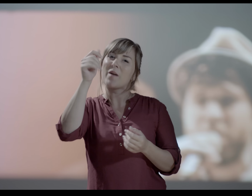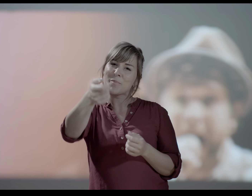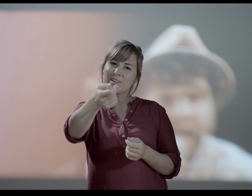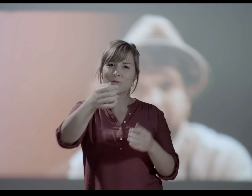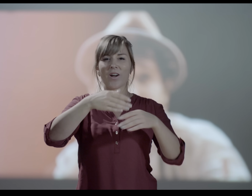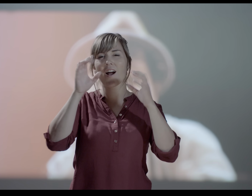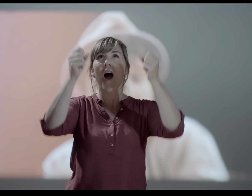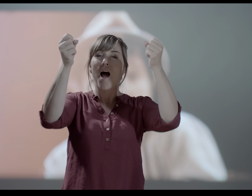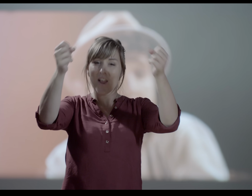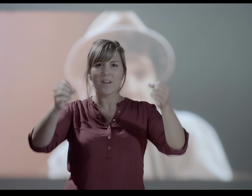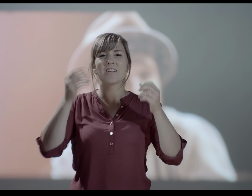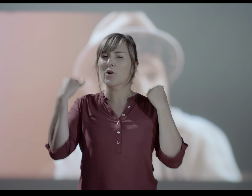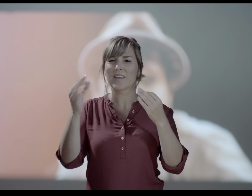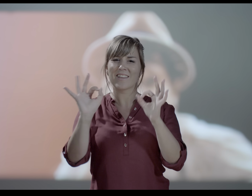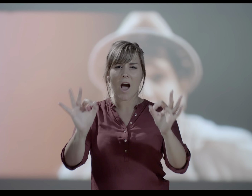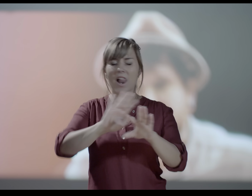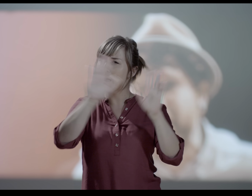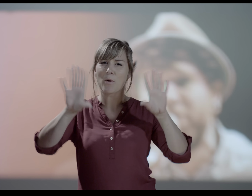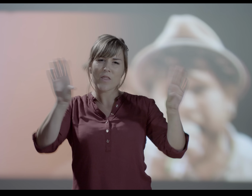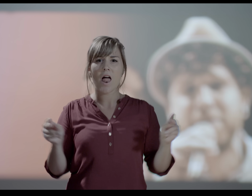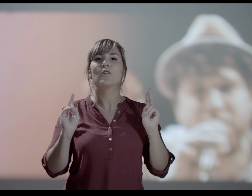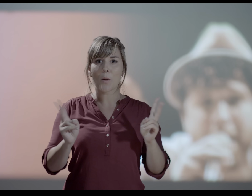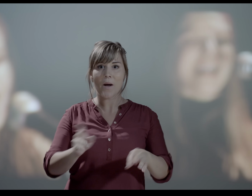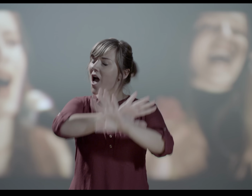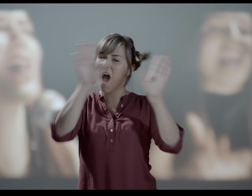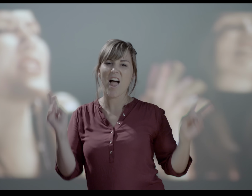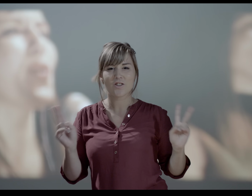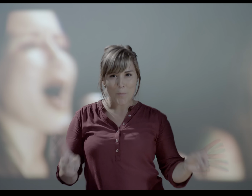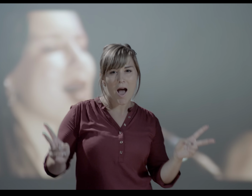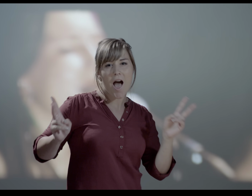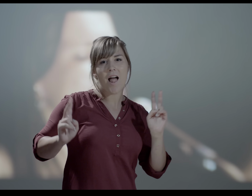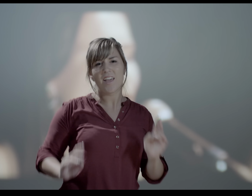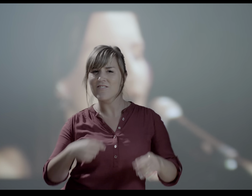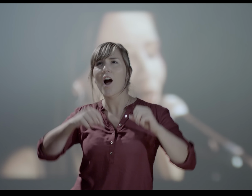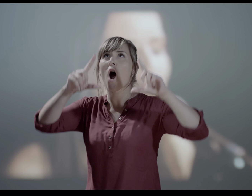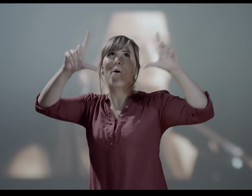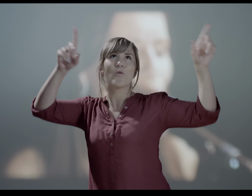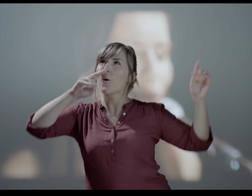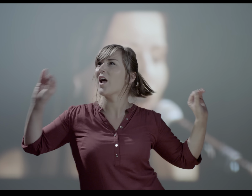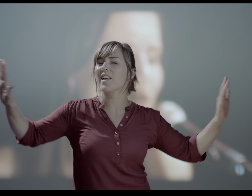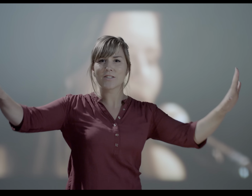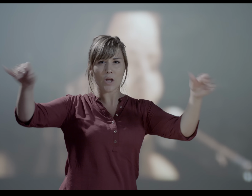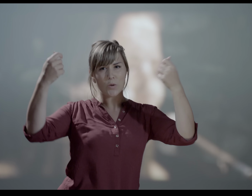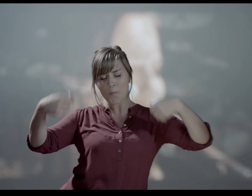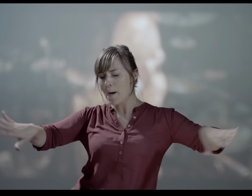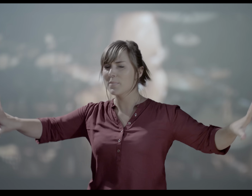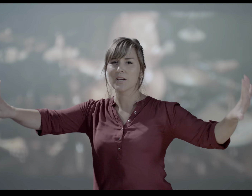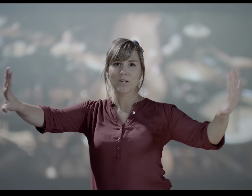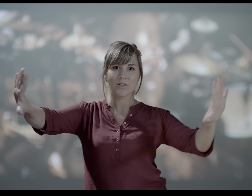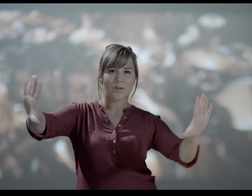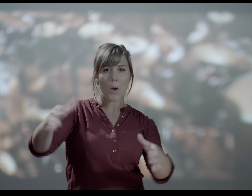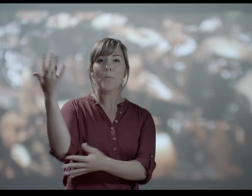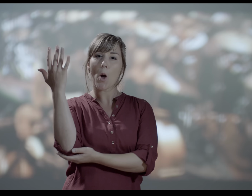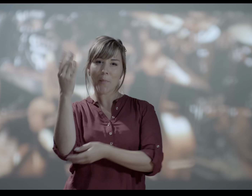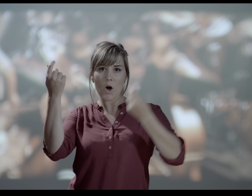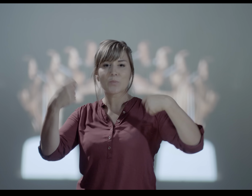Fernbedienung, Heiliger Gral Generation Digital, immer und alles normal Ich wach auf, seh nur Kulissen aus Pappe